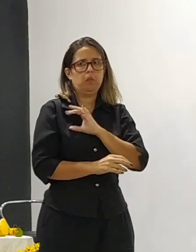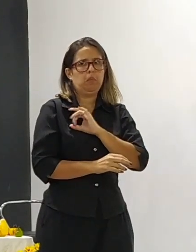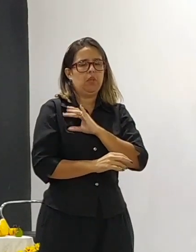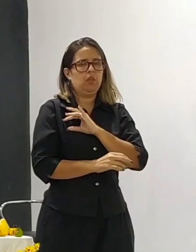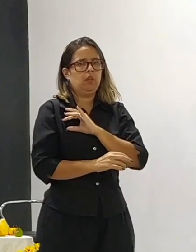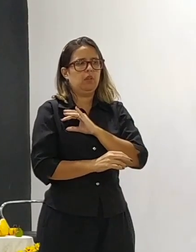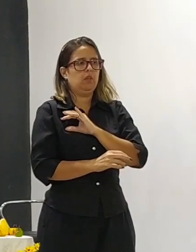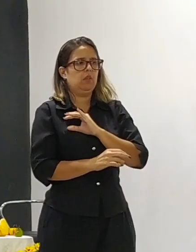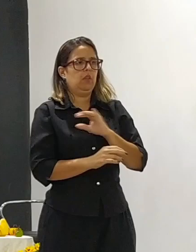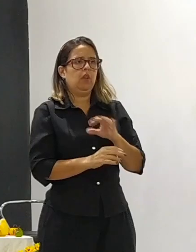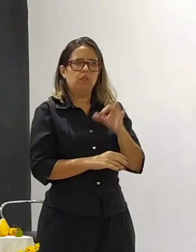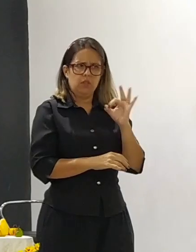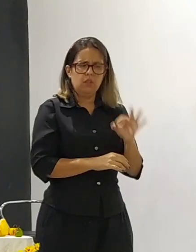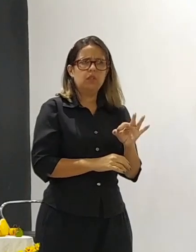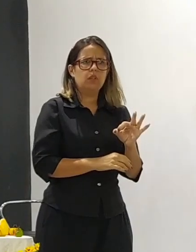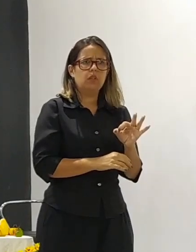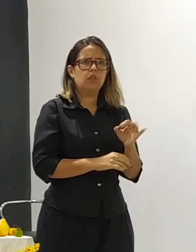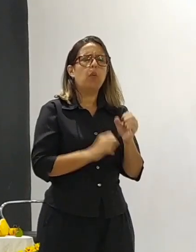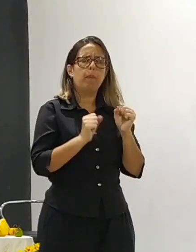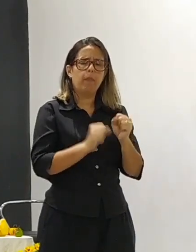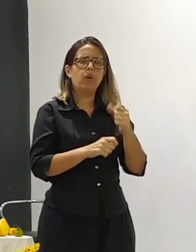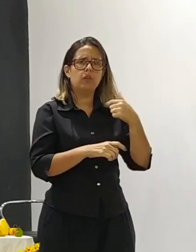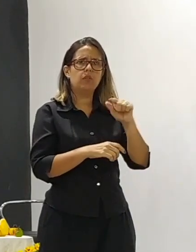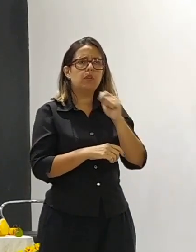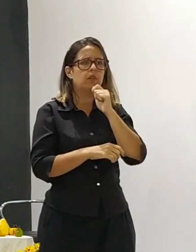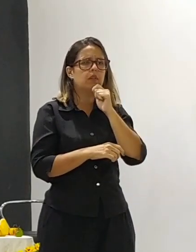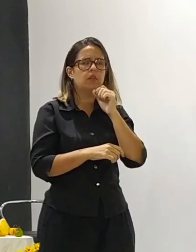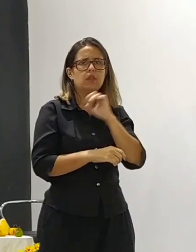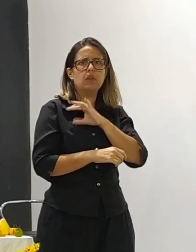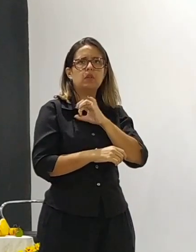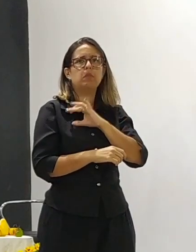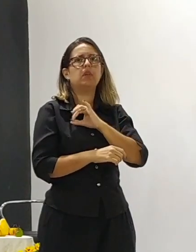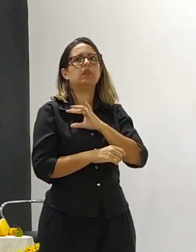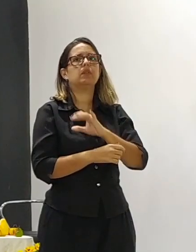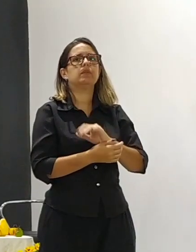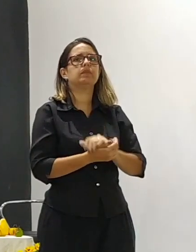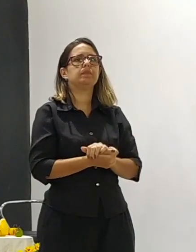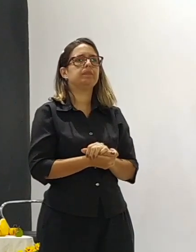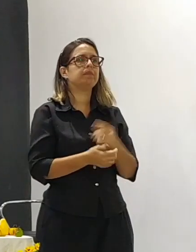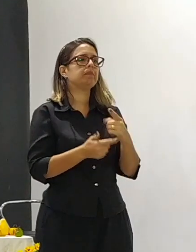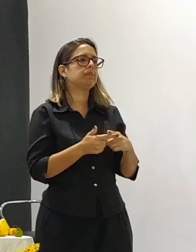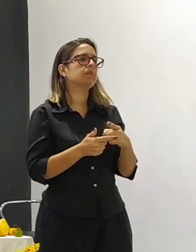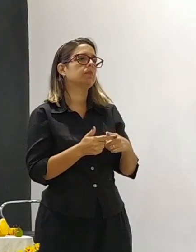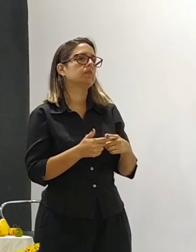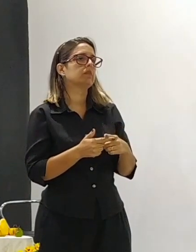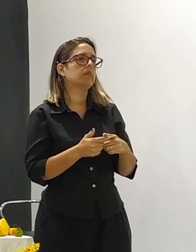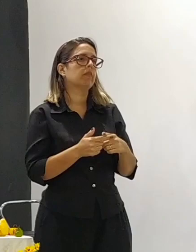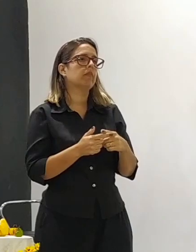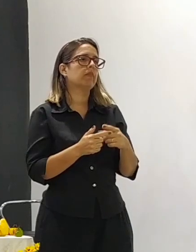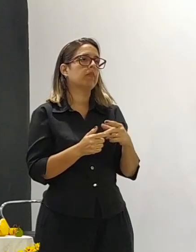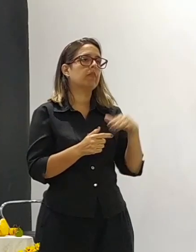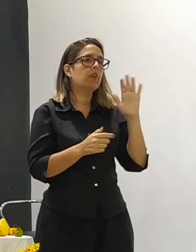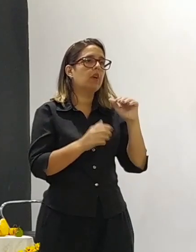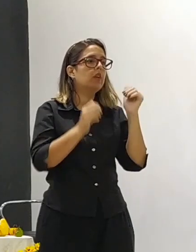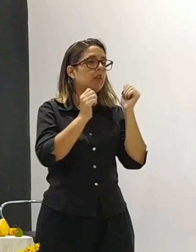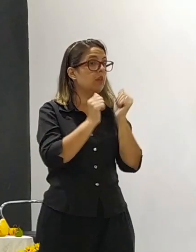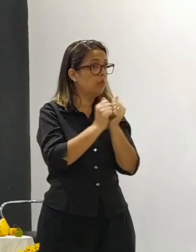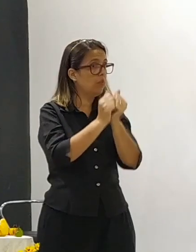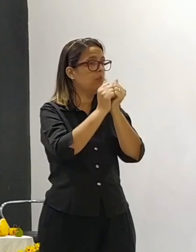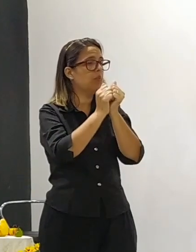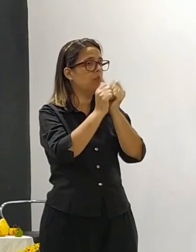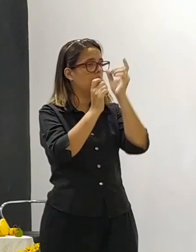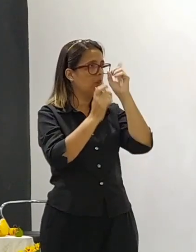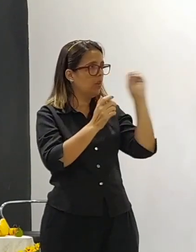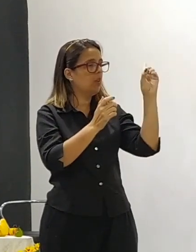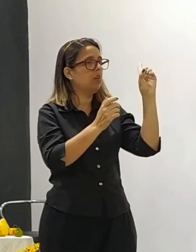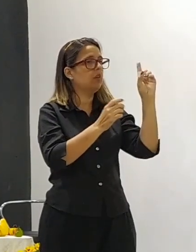certo? Pode ir sem medo. Sem medo. Porque quem está contigo te garante.